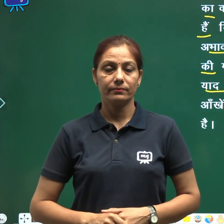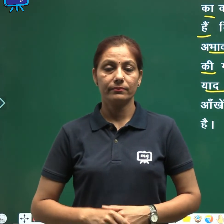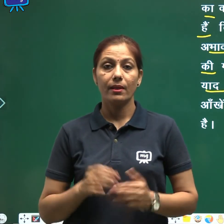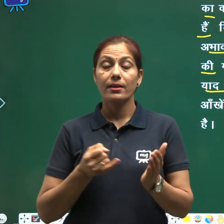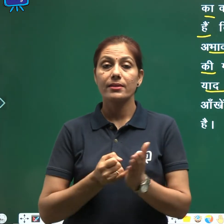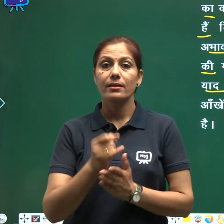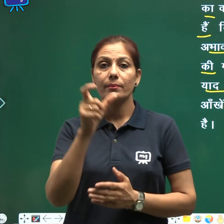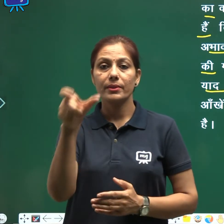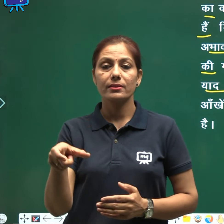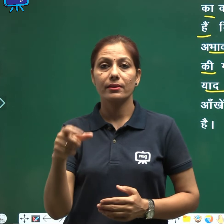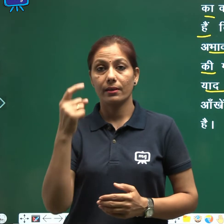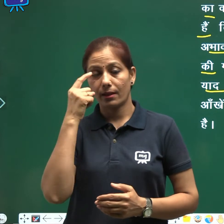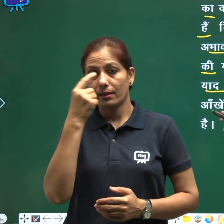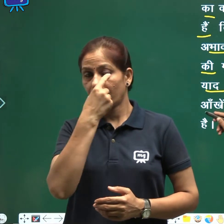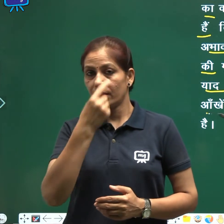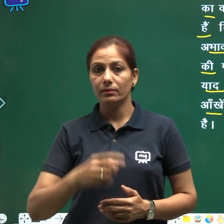किसान की आंखें